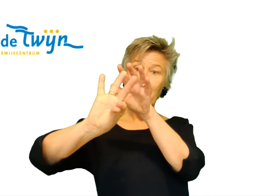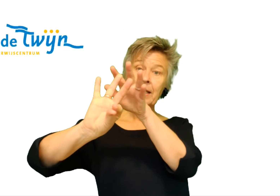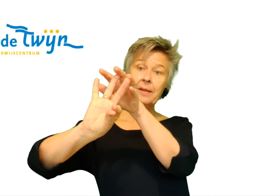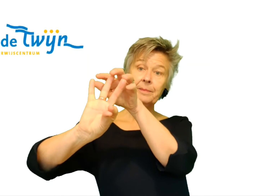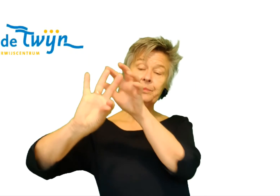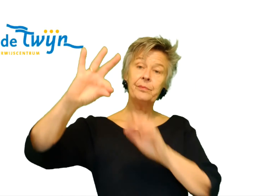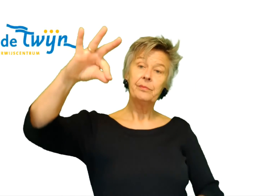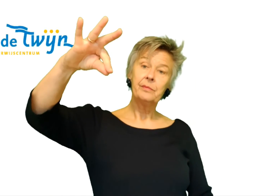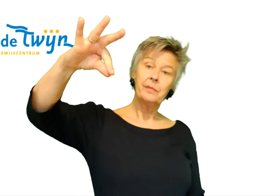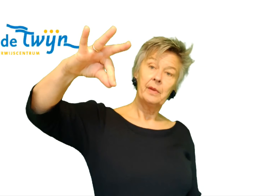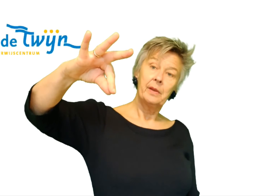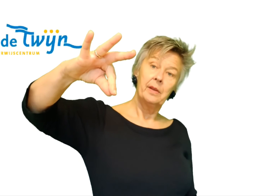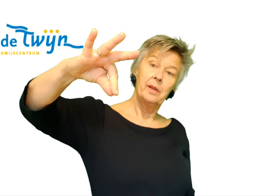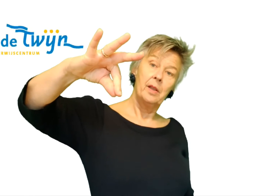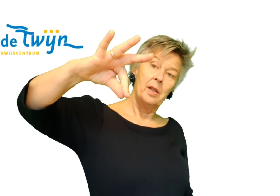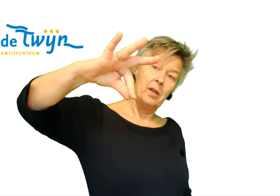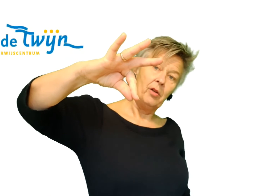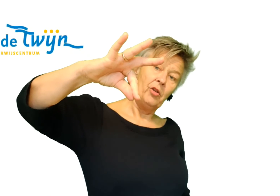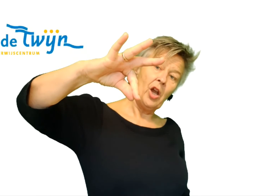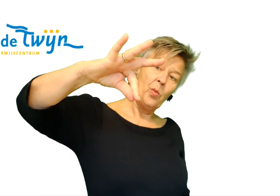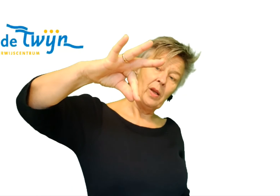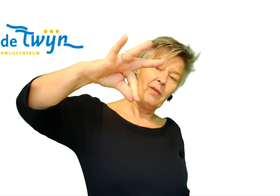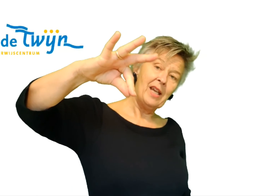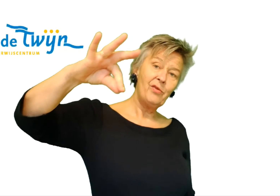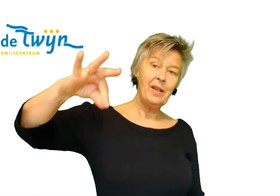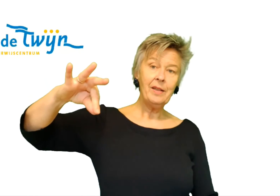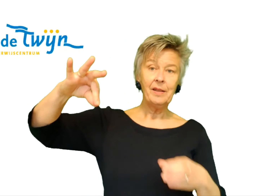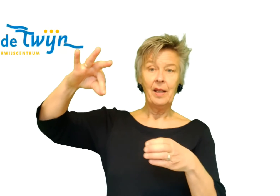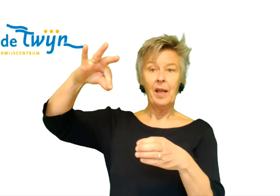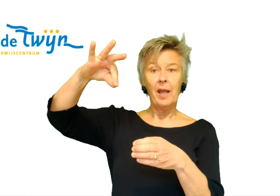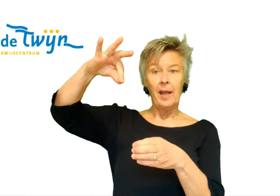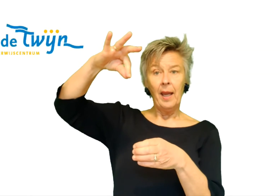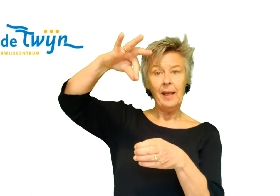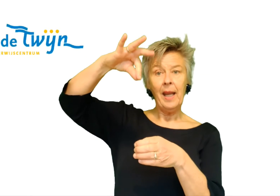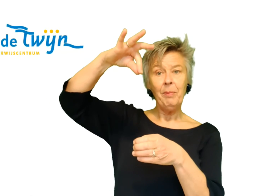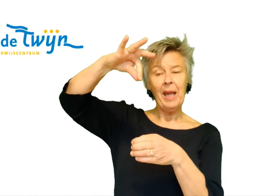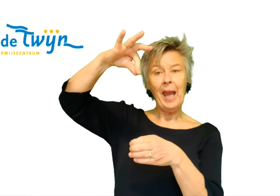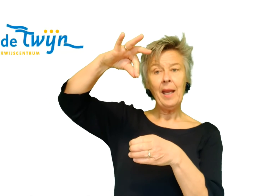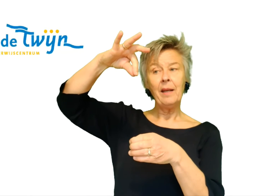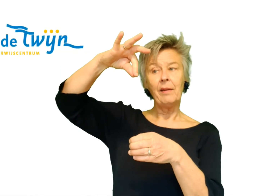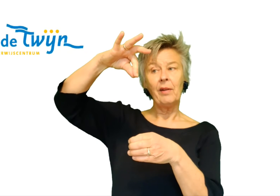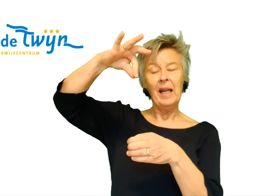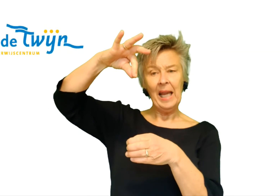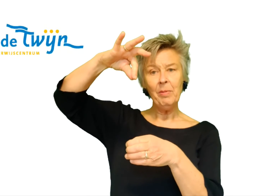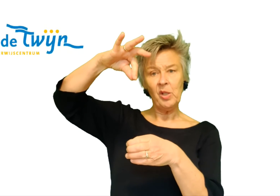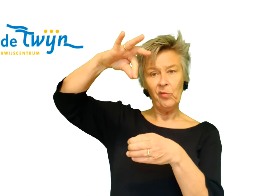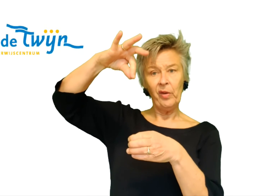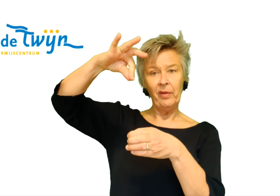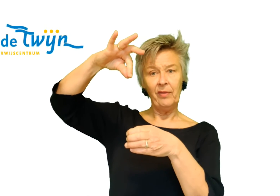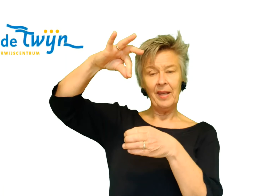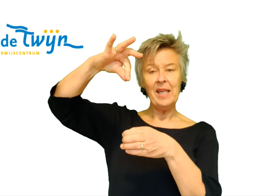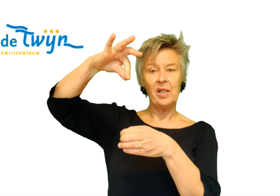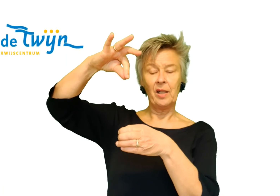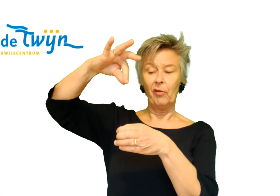weg. De duim en de wijsvinger. En dan heb je eigenlijk het labeltje van het theezakje